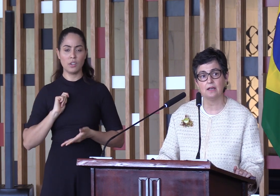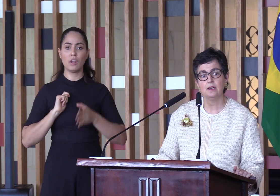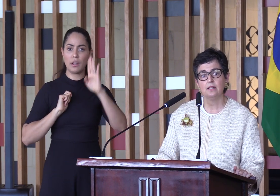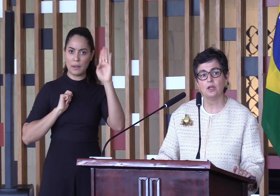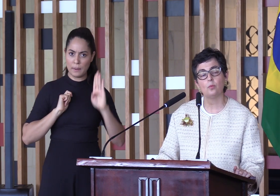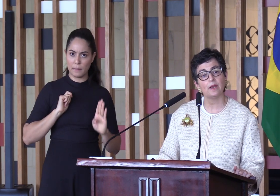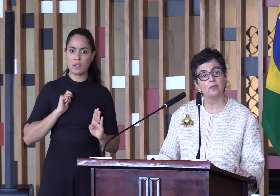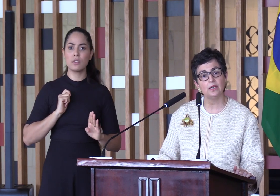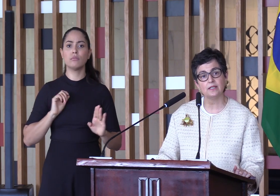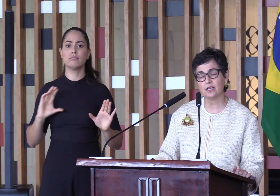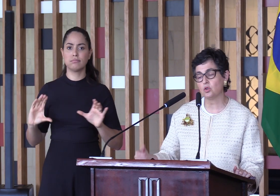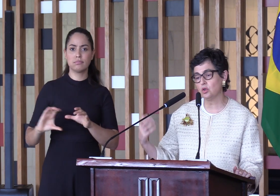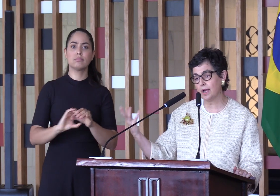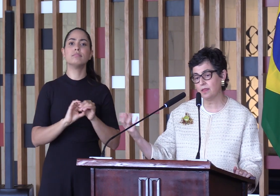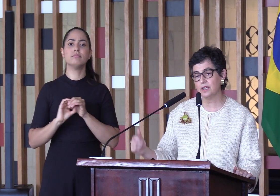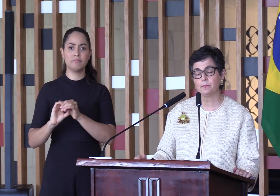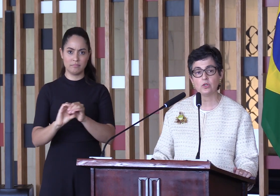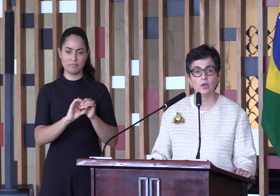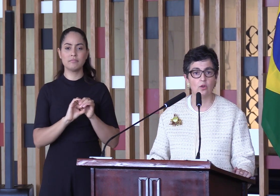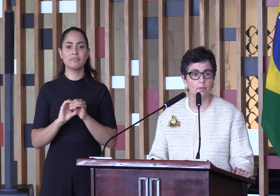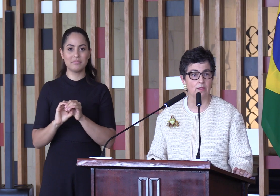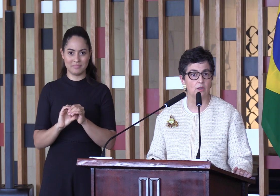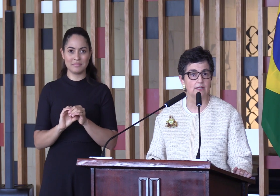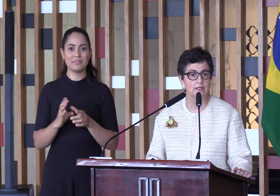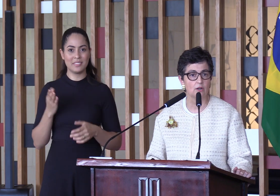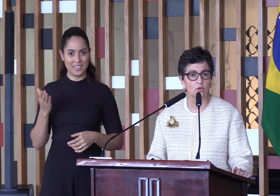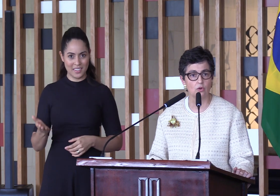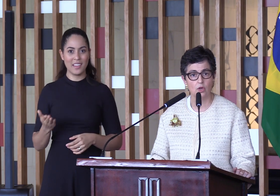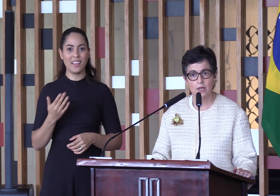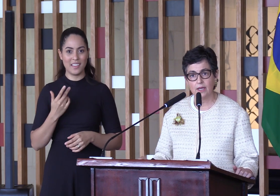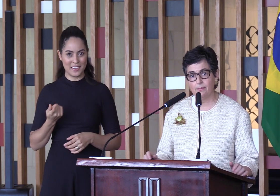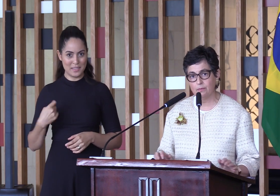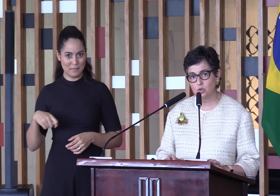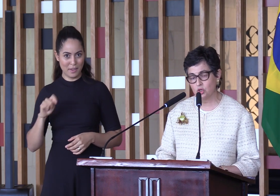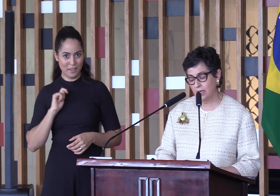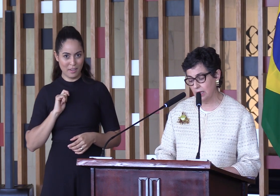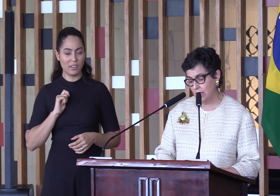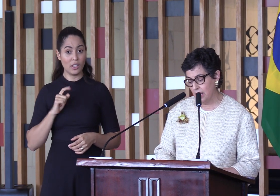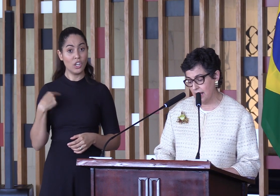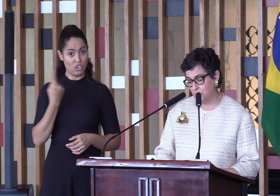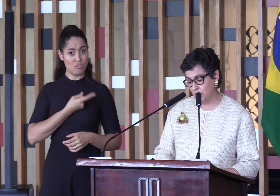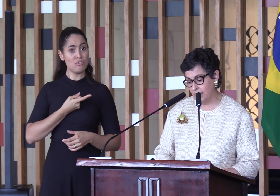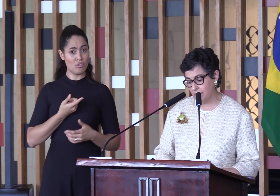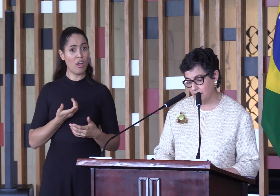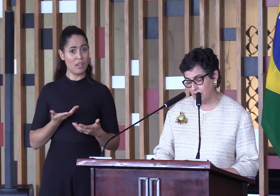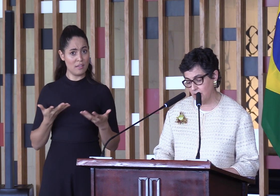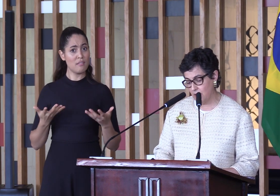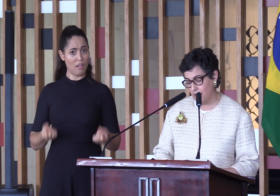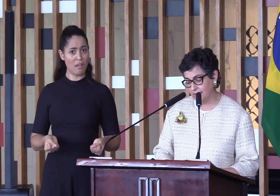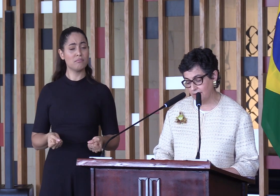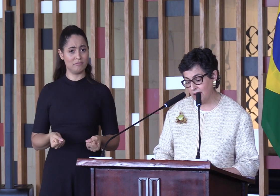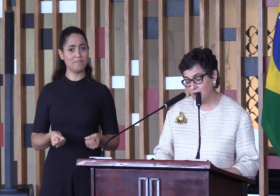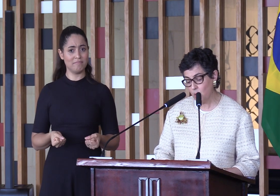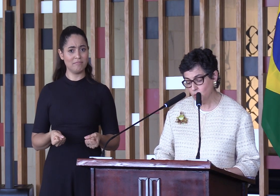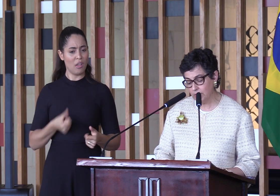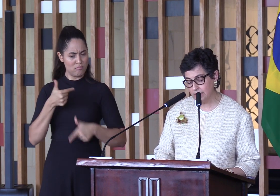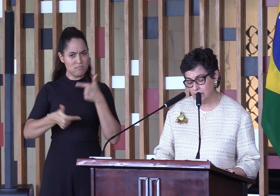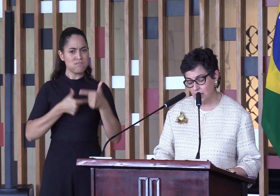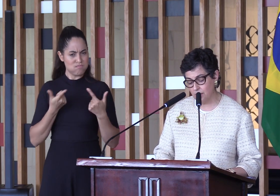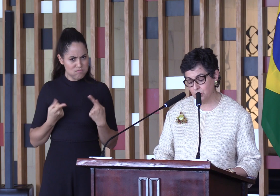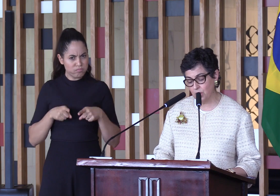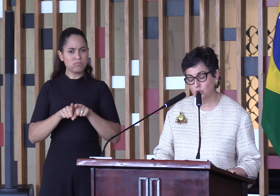Brasileira de Cooperación ao Desarrollo e a Agencia Española de Cooperación ao Desarrollo, que vamos a trabalhar